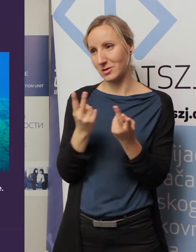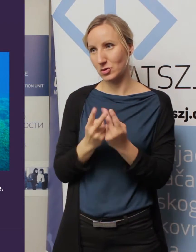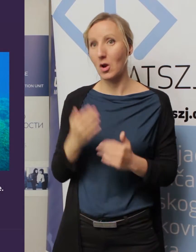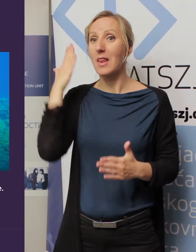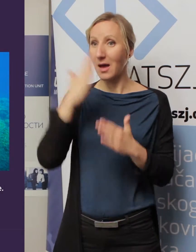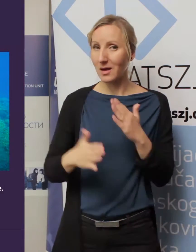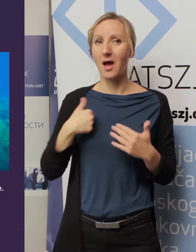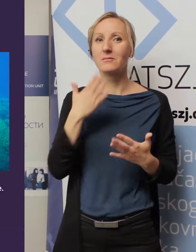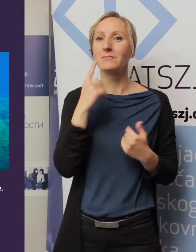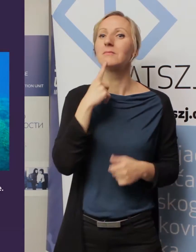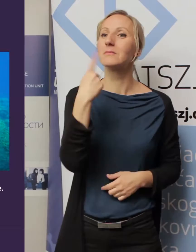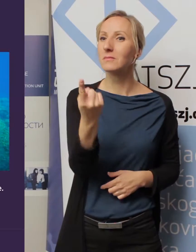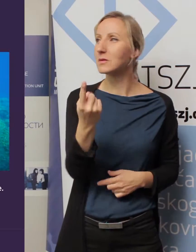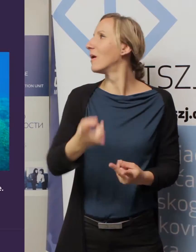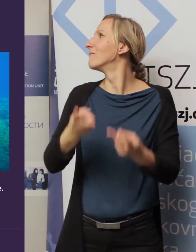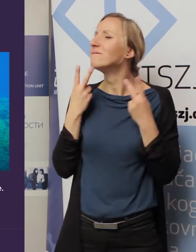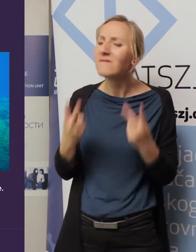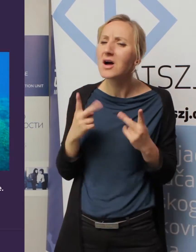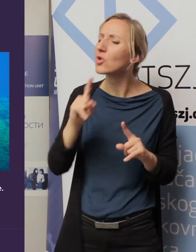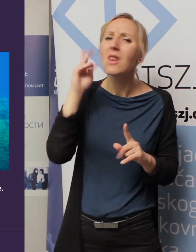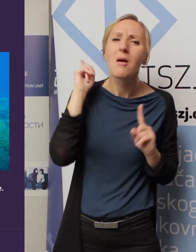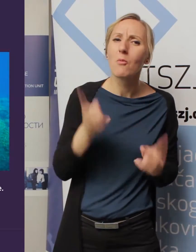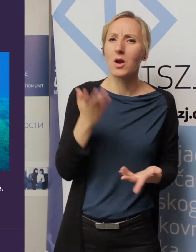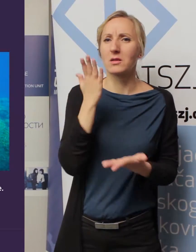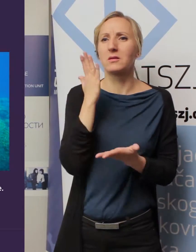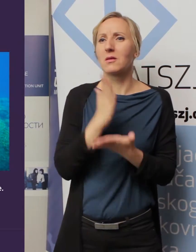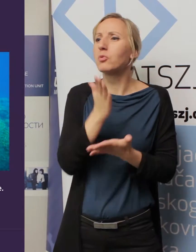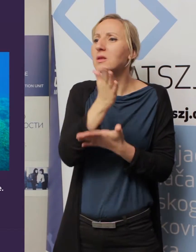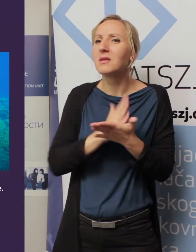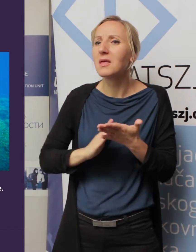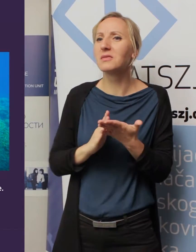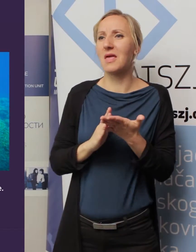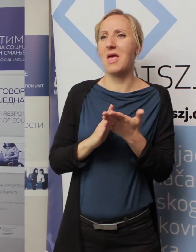I za kraj sam htjela samo da kažem da je bitno da ne morate da budete deo